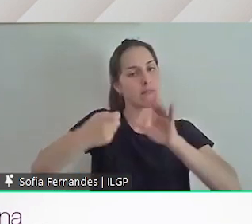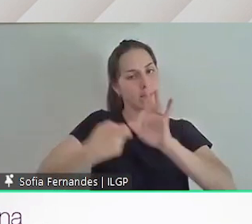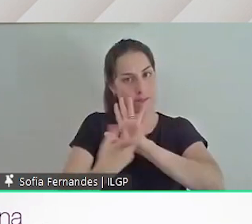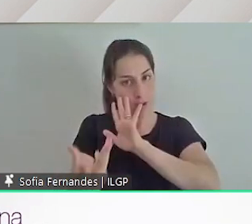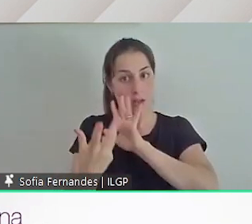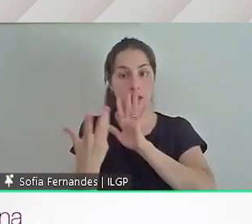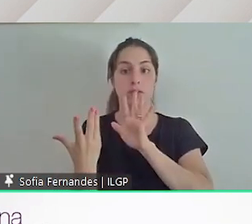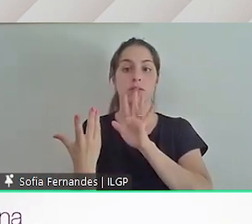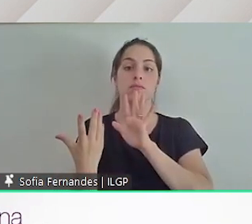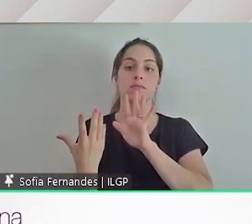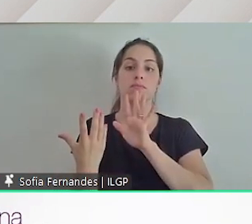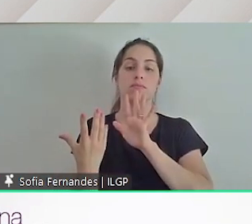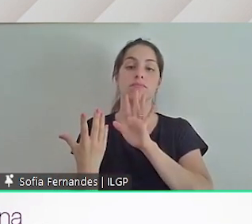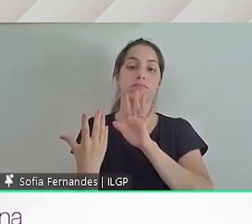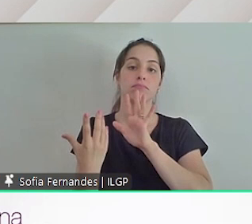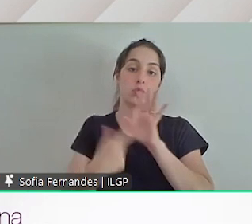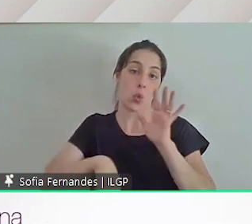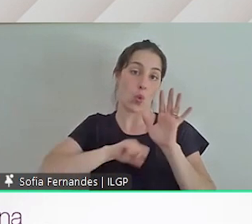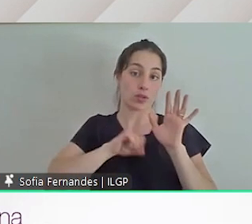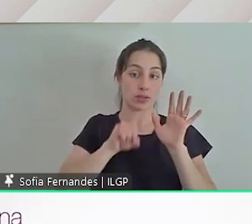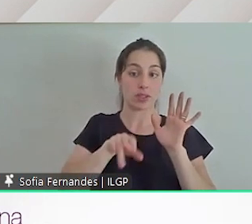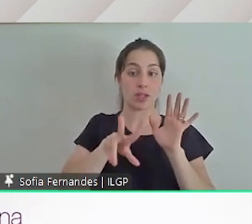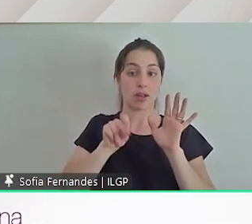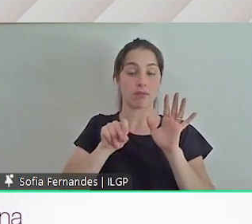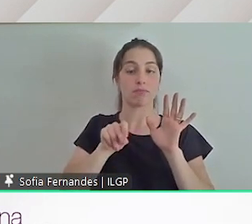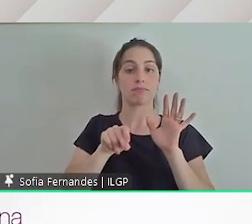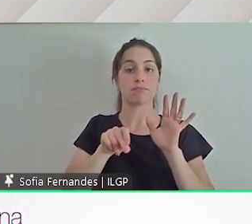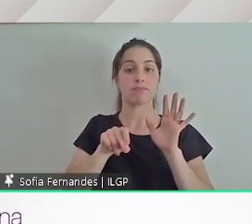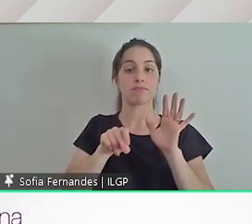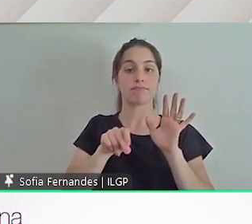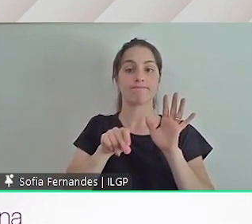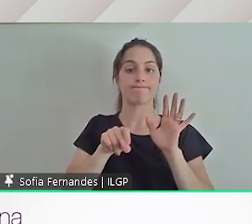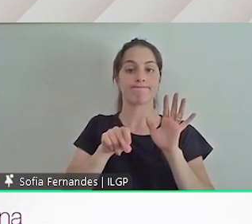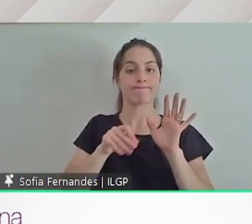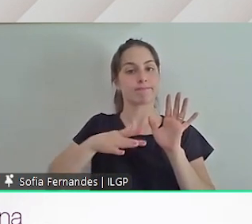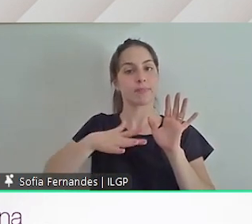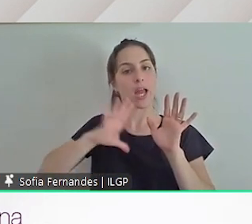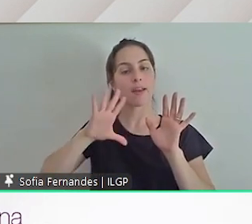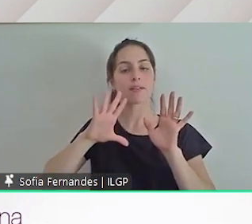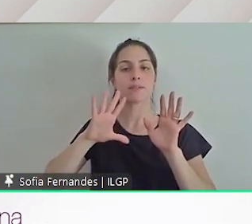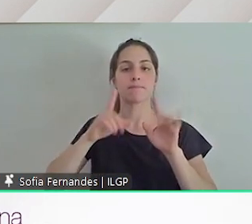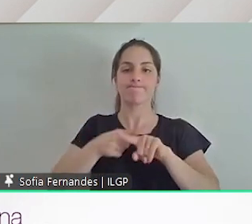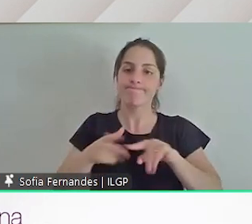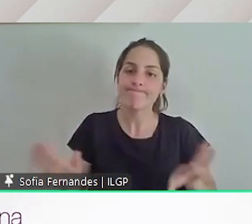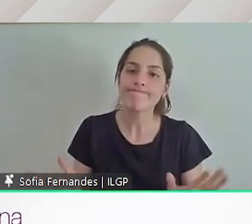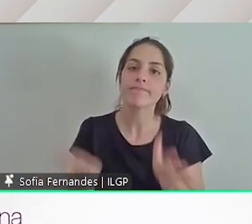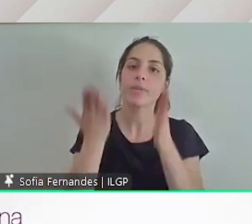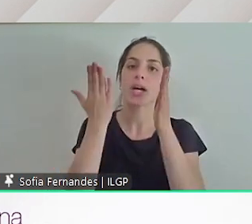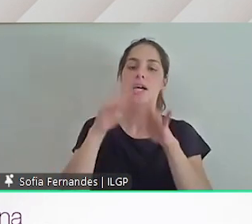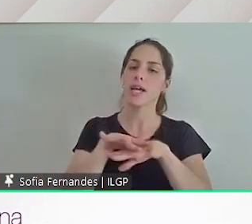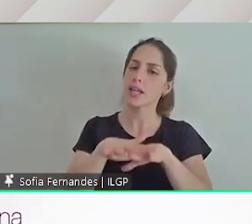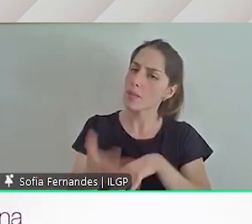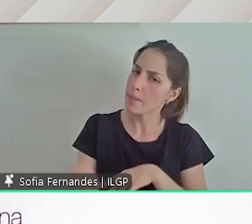que o INA tem previstas no sentido de potenciar a rede, de dinamizar mais a